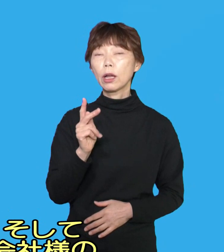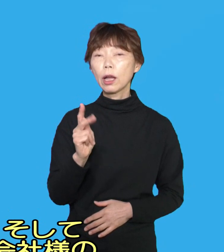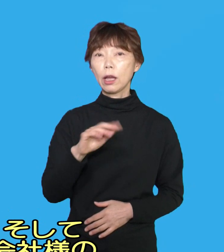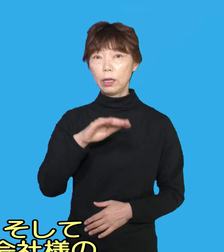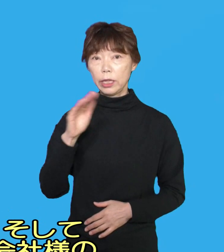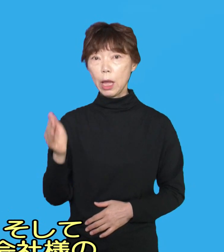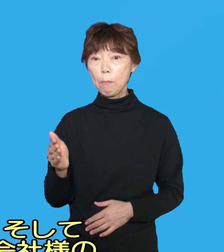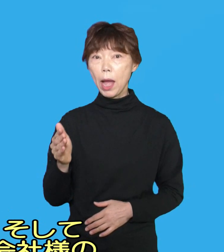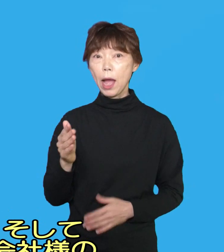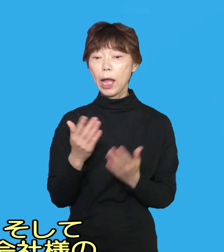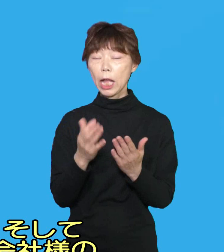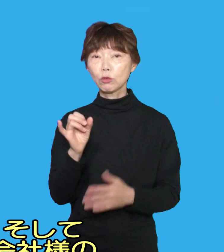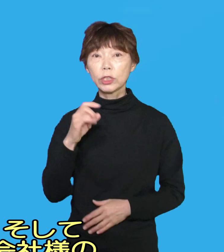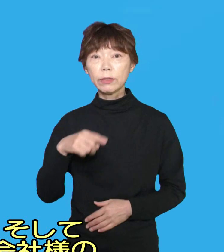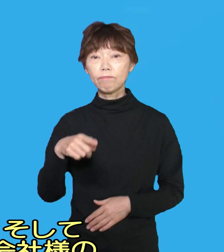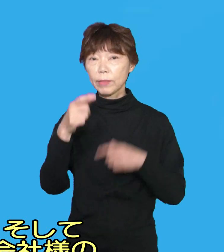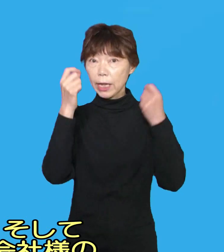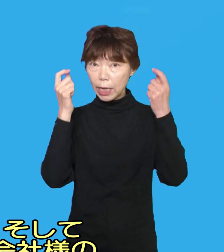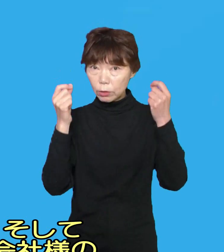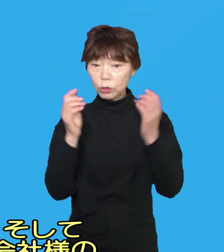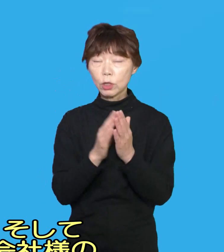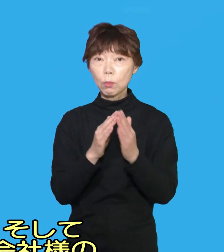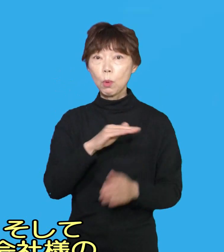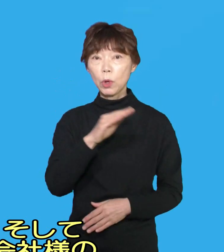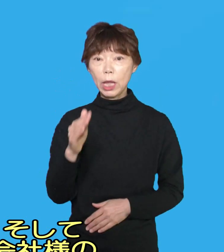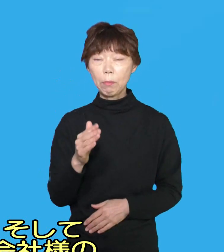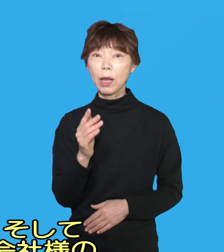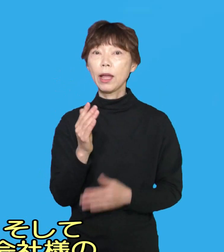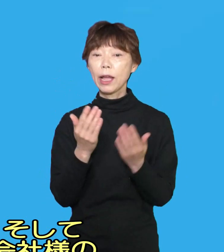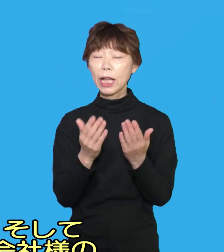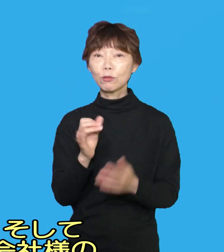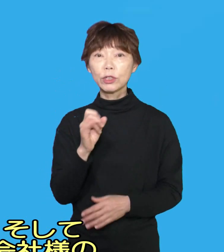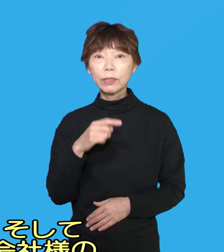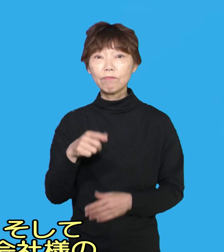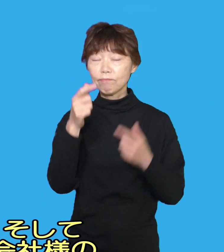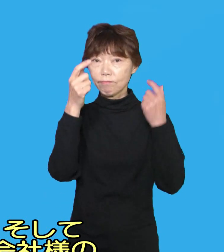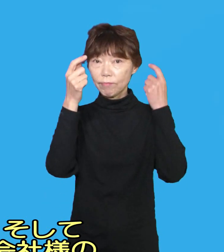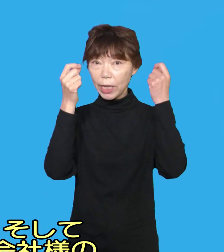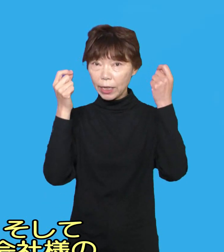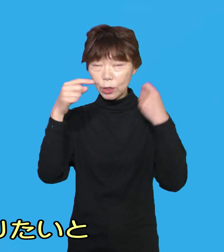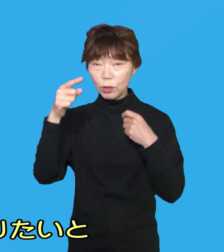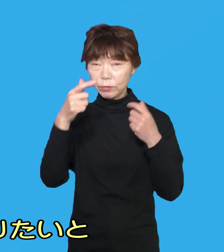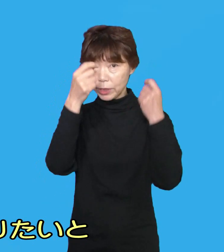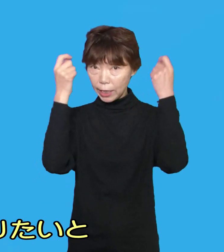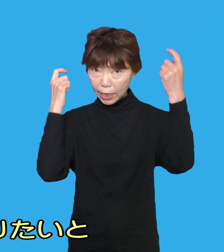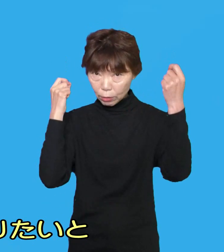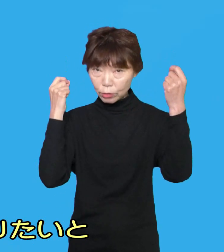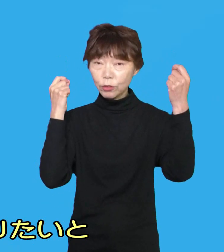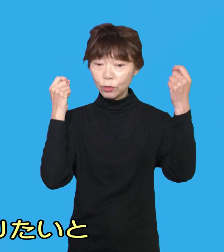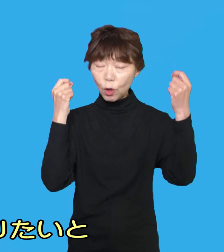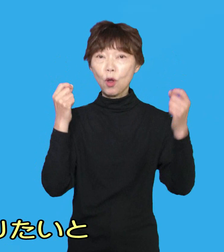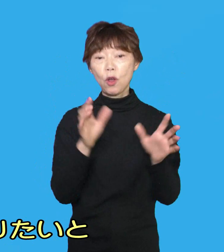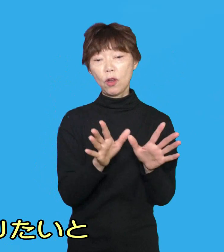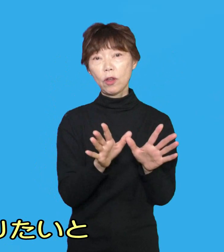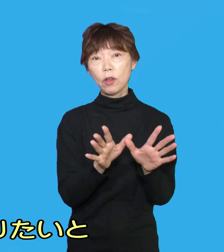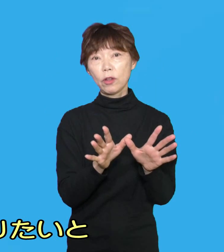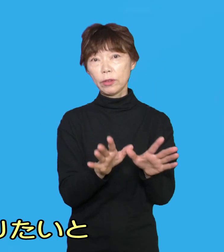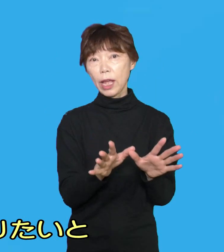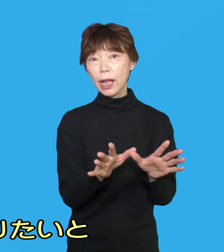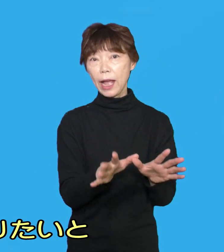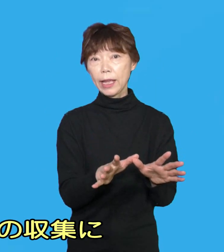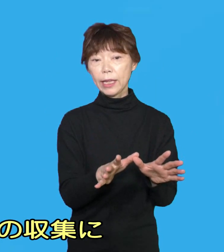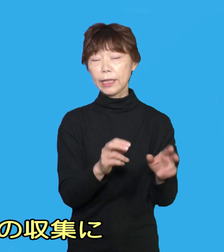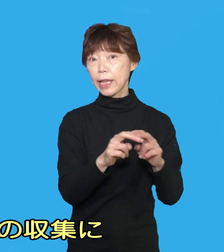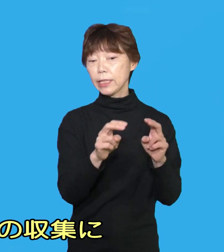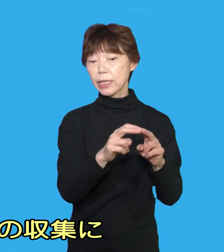桃山学院教育大学、そして南海電気鉄道株式会社様の協力を得て募りたいと考え